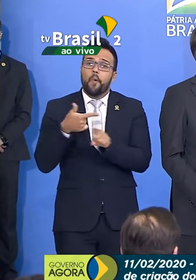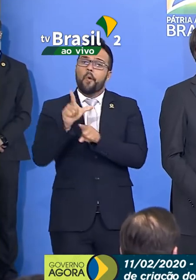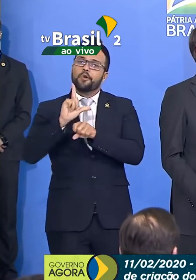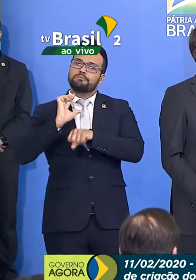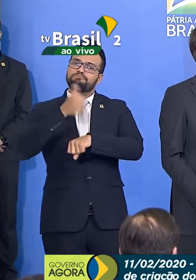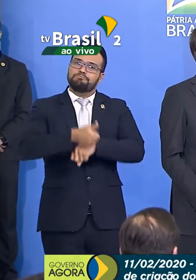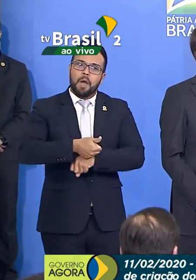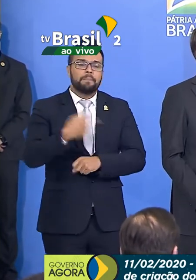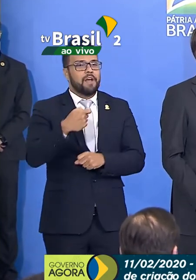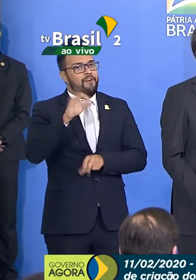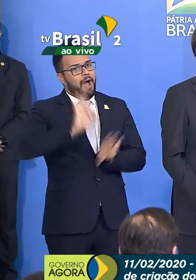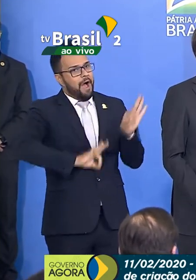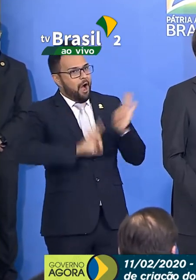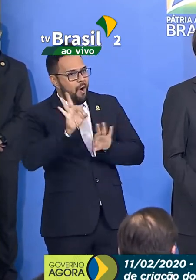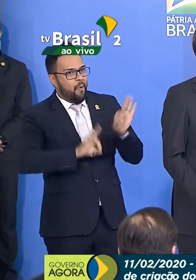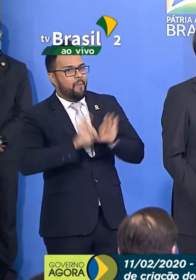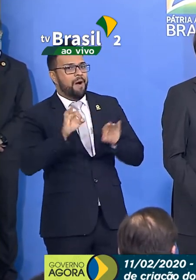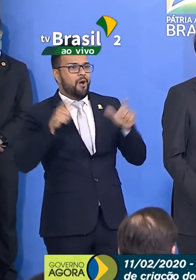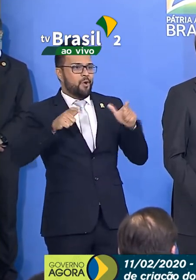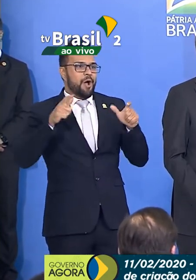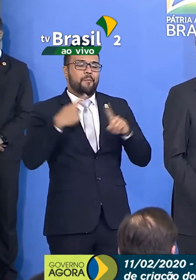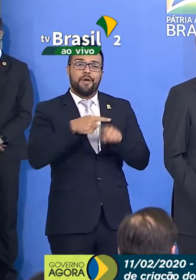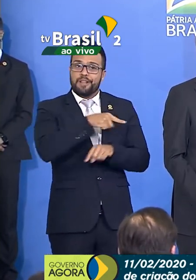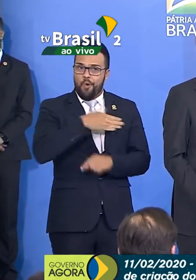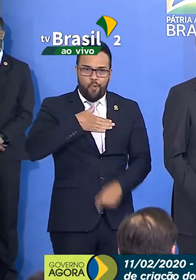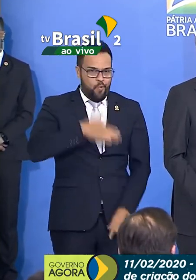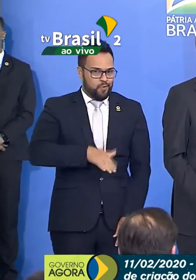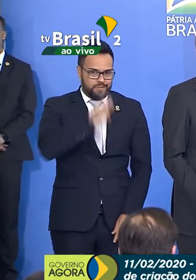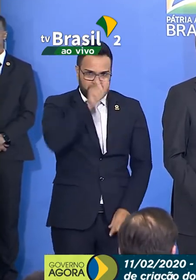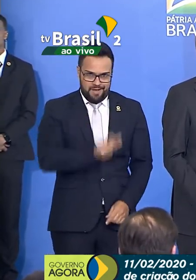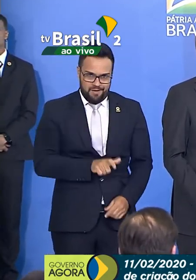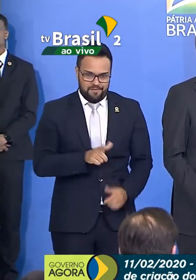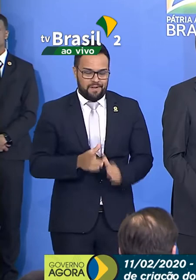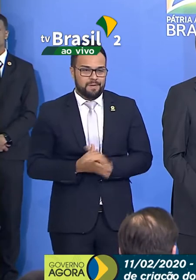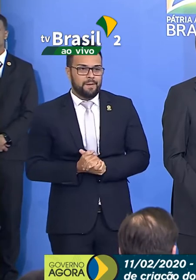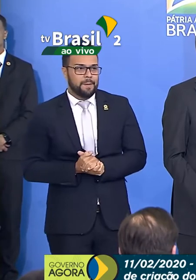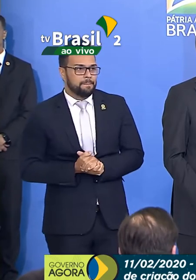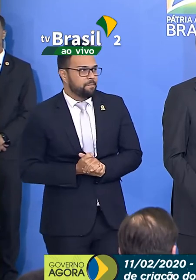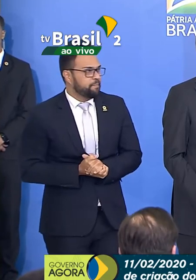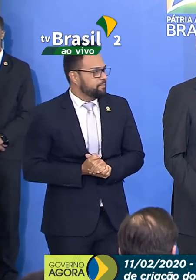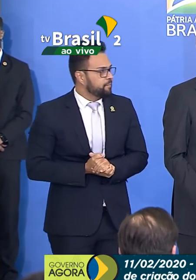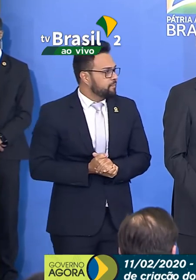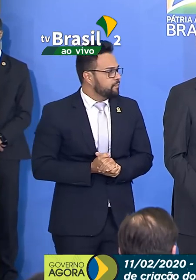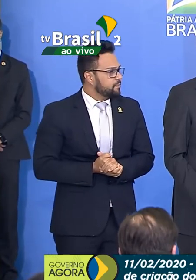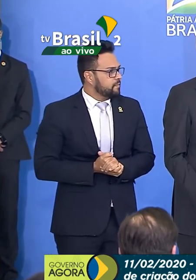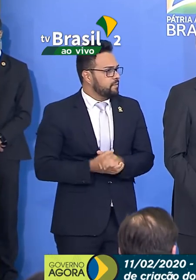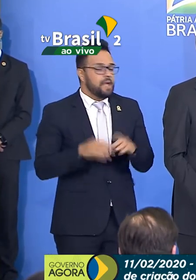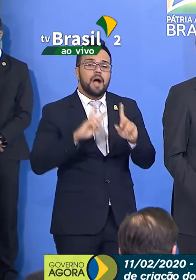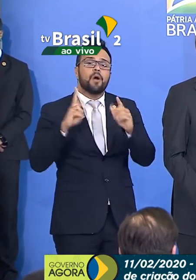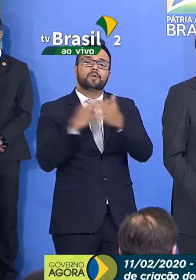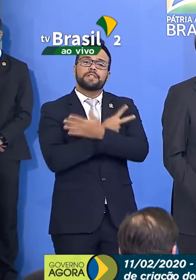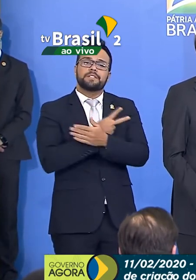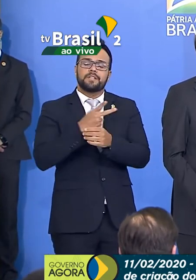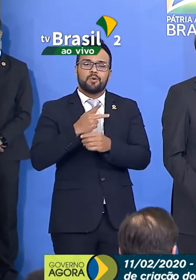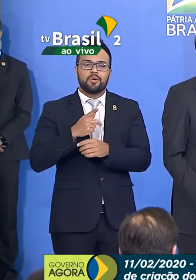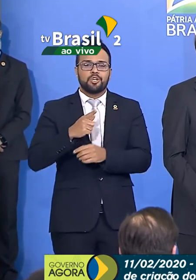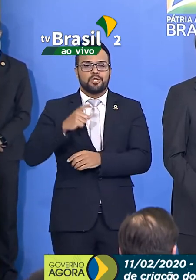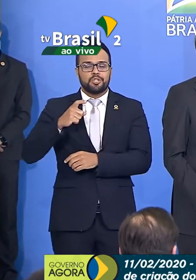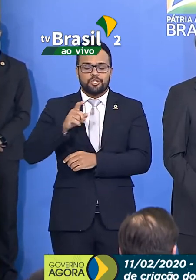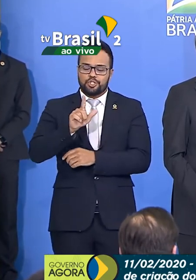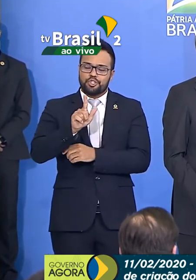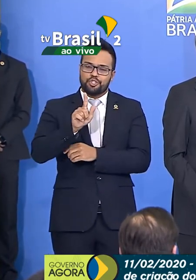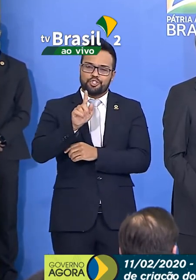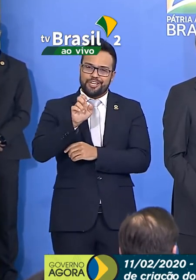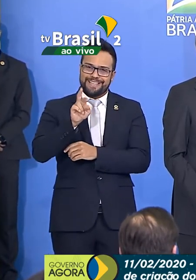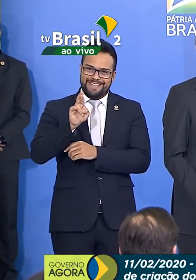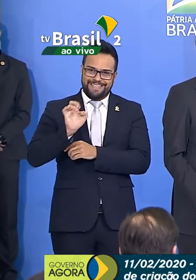que dar uma ajeitada no terreno, né? Foi o que aconteceu com o general que foi o comandante do